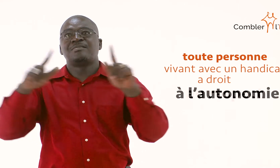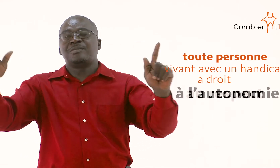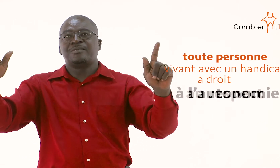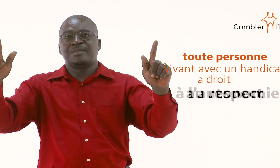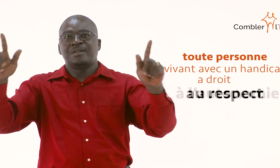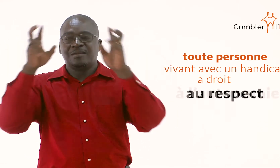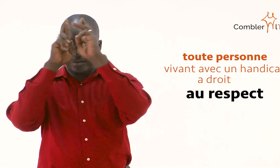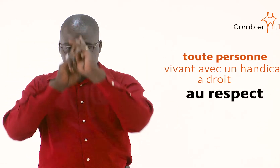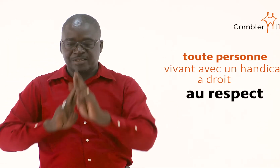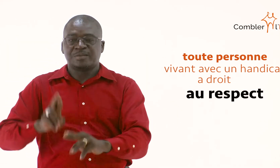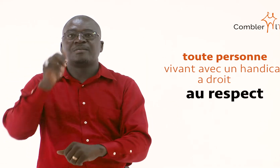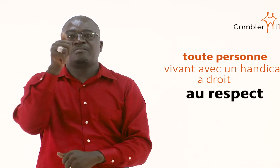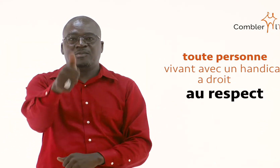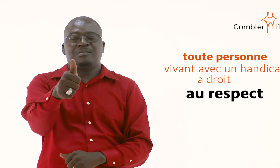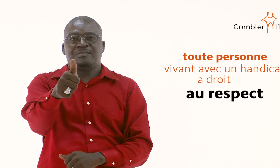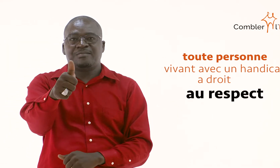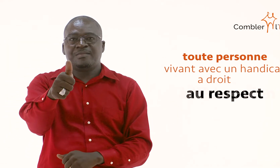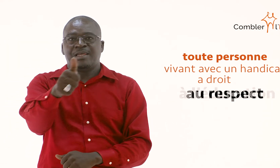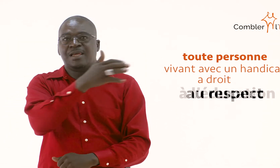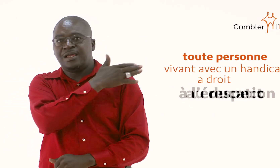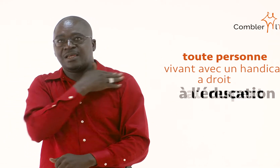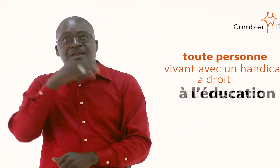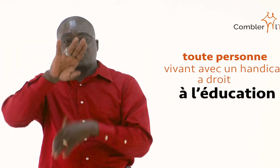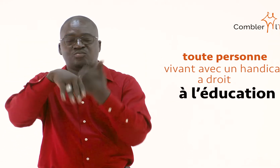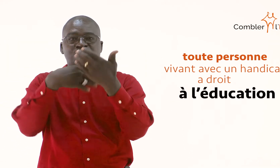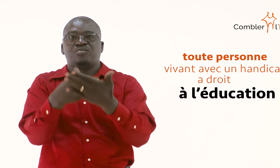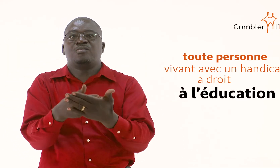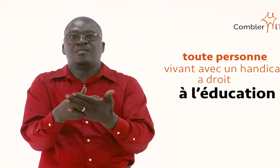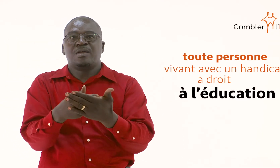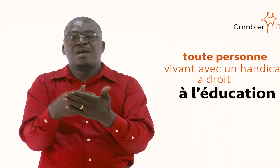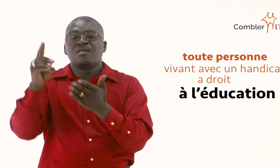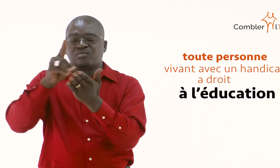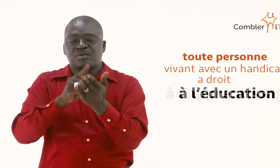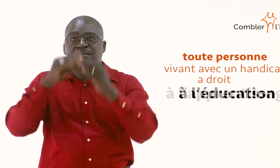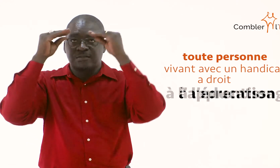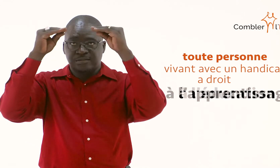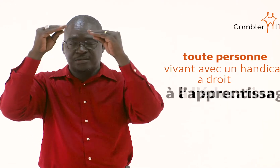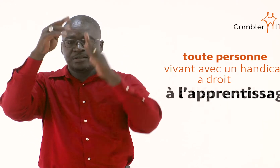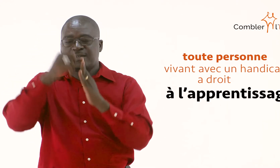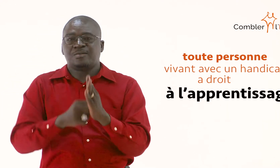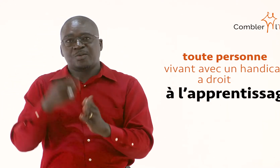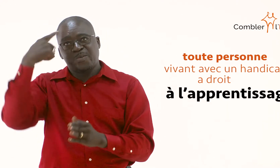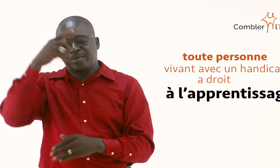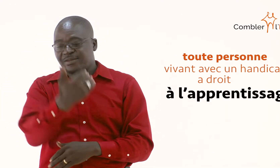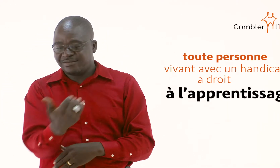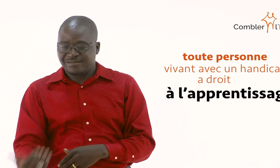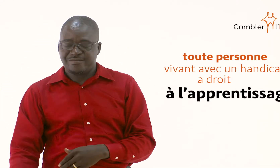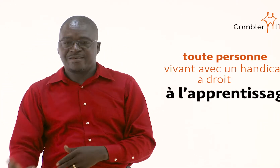l'estime de soi et de l'intégrité, au droit à l'éducation pour les enfants, à l'apprentissage tout au long de leur